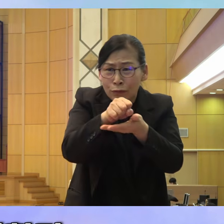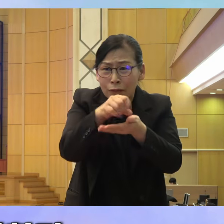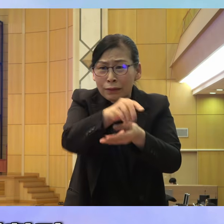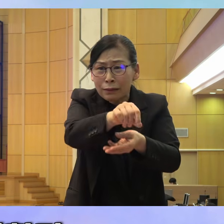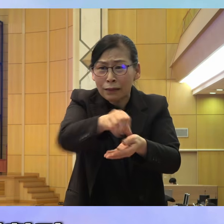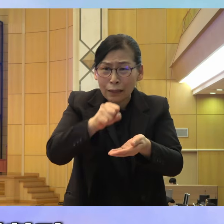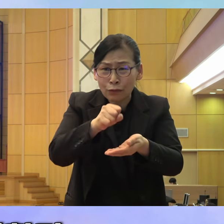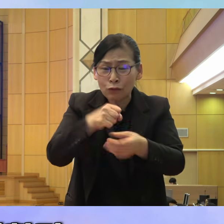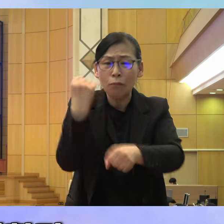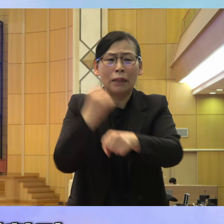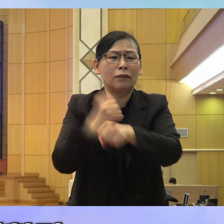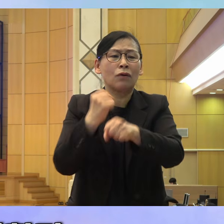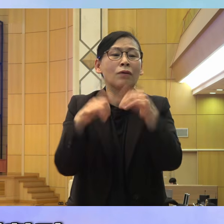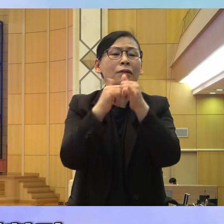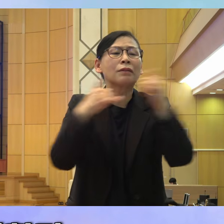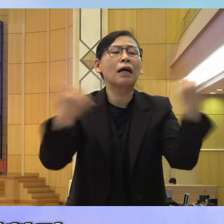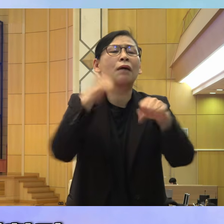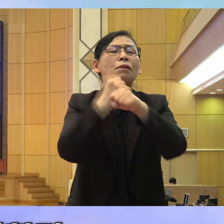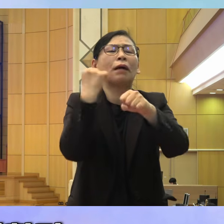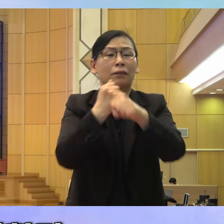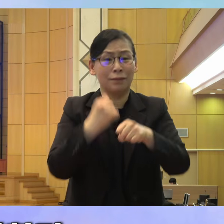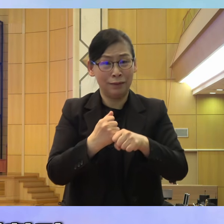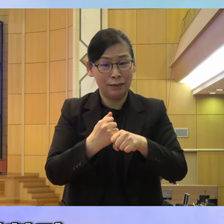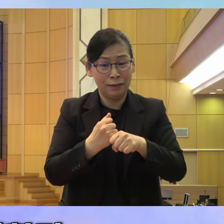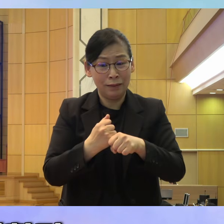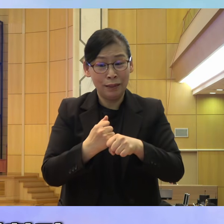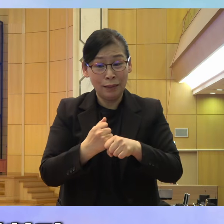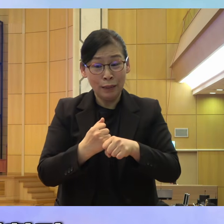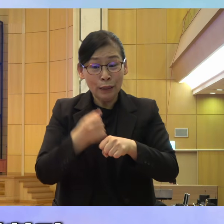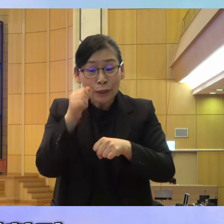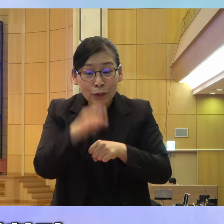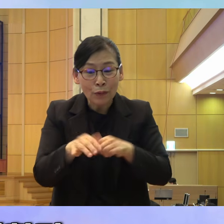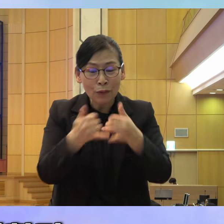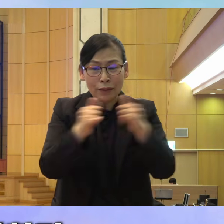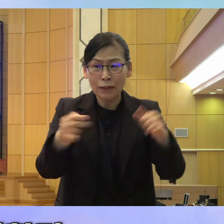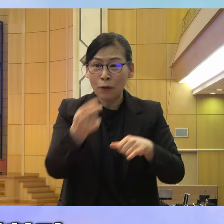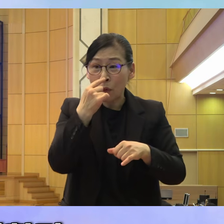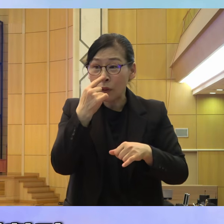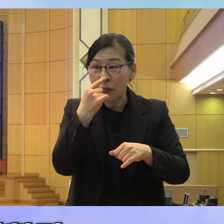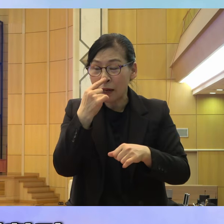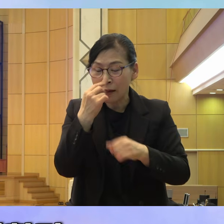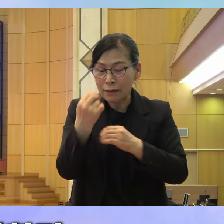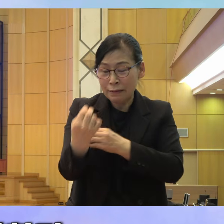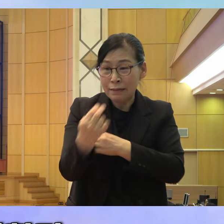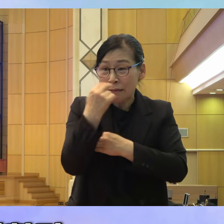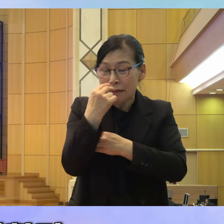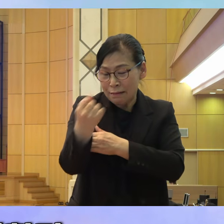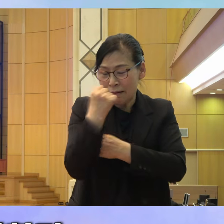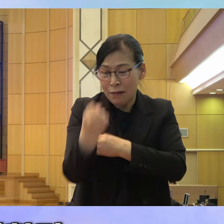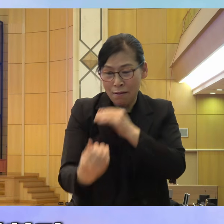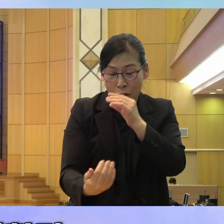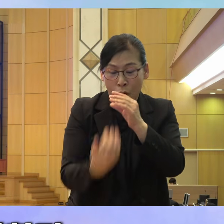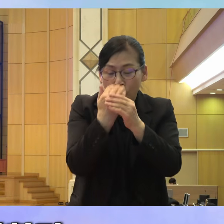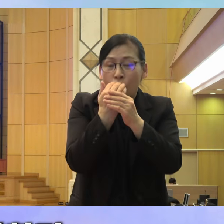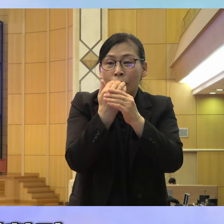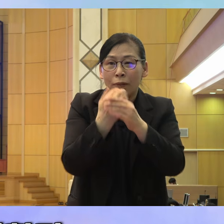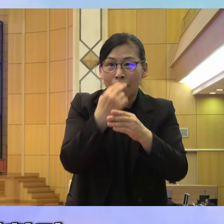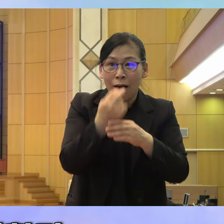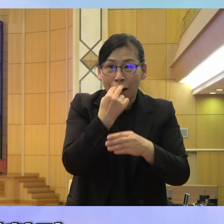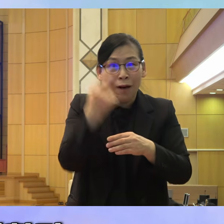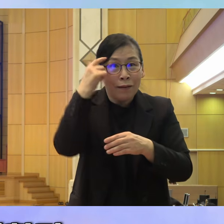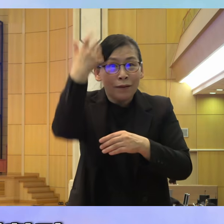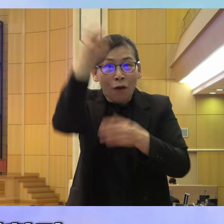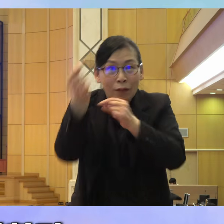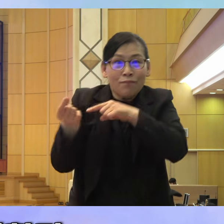흙이었다는 것입니다. 흙으로 사람을 만들고 생기를 그 코에 불어넣으시니